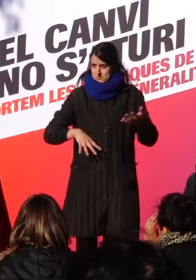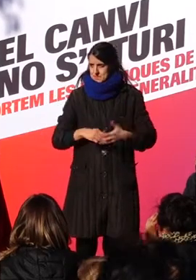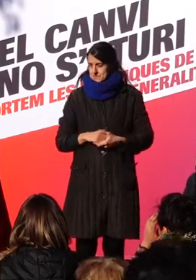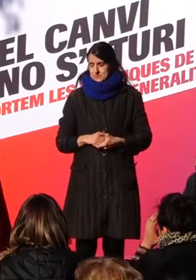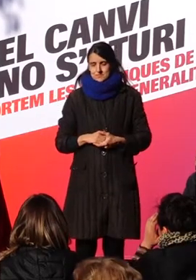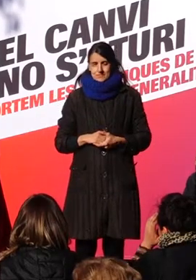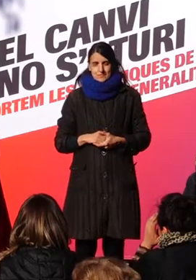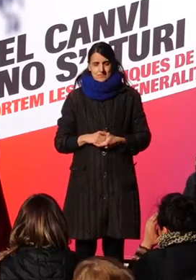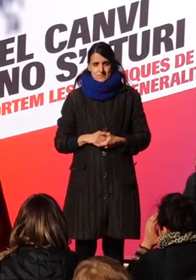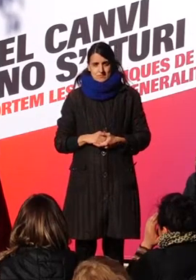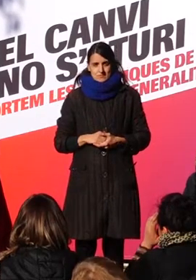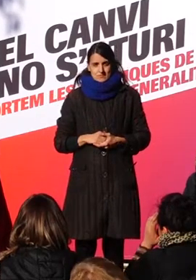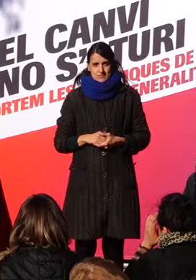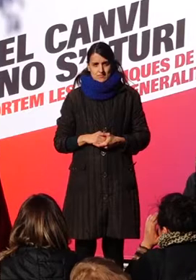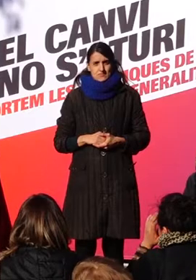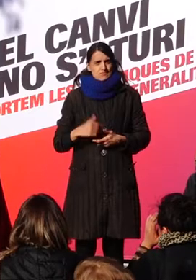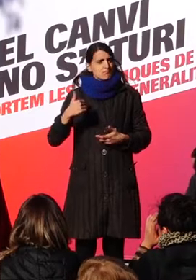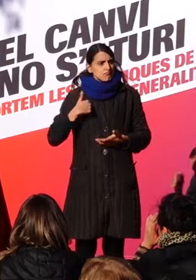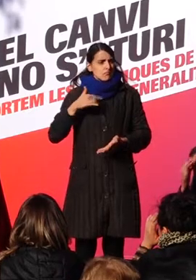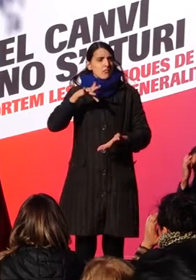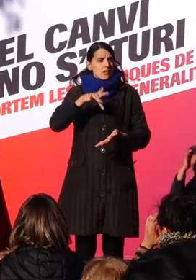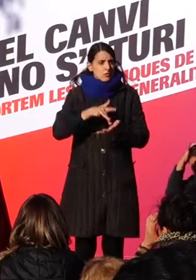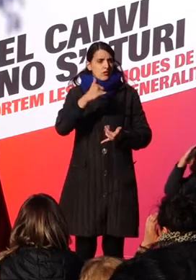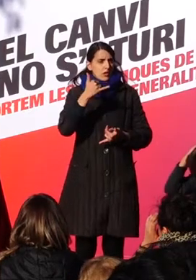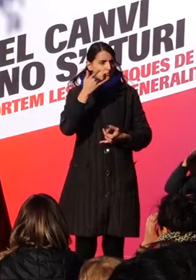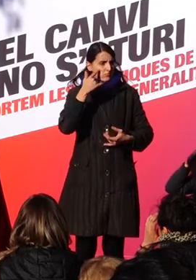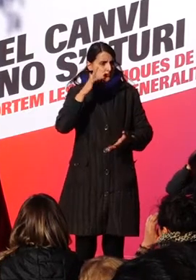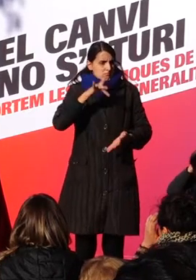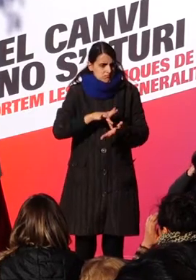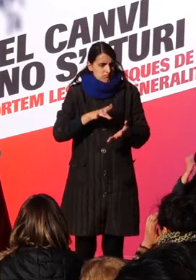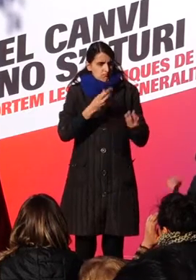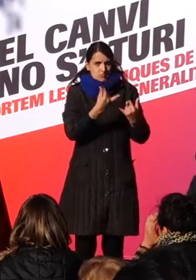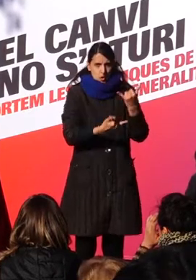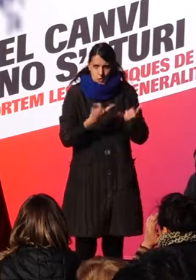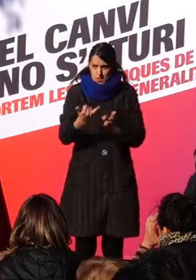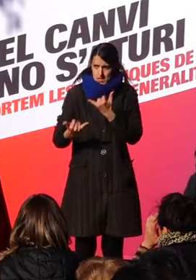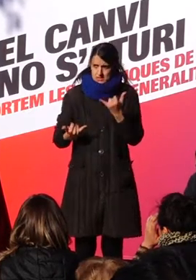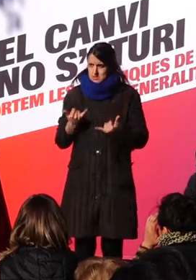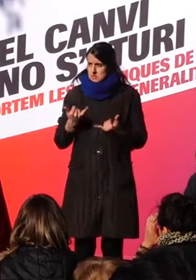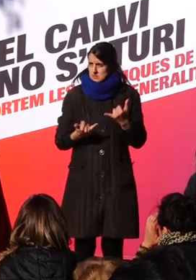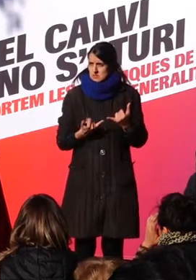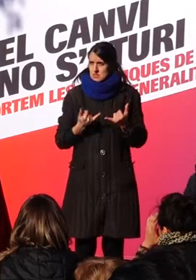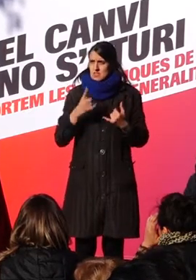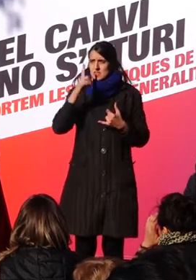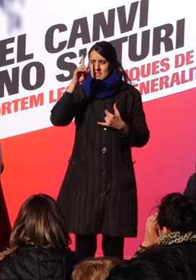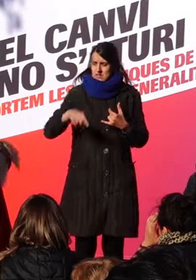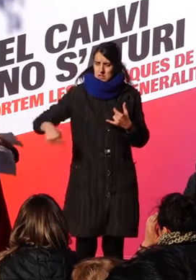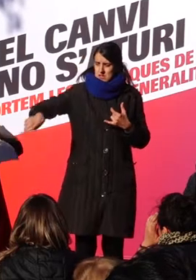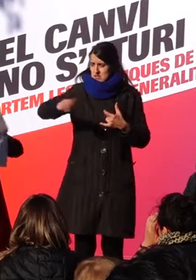he vivido cerca a todos los problemas necesitadas y tener al lado a todos los